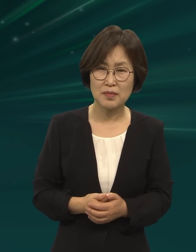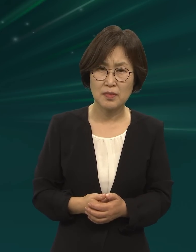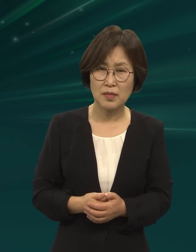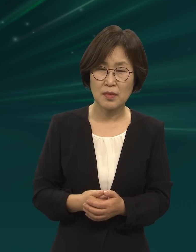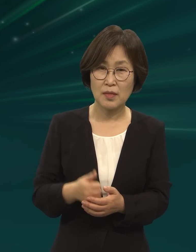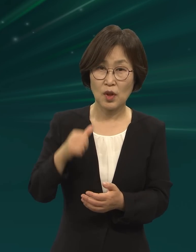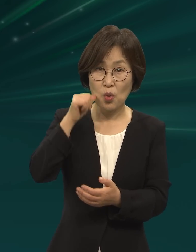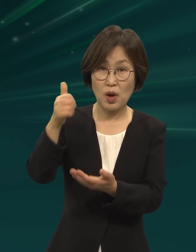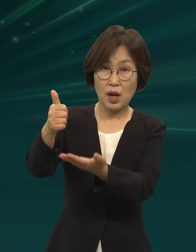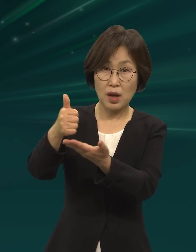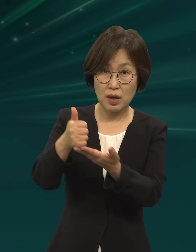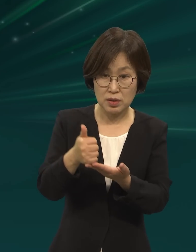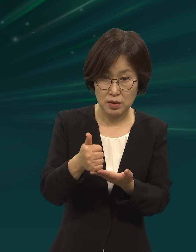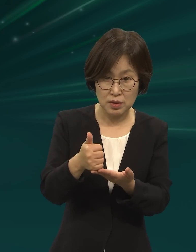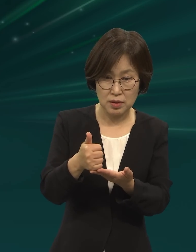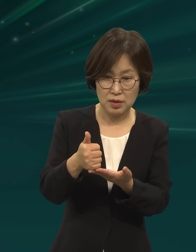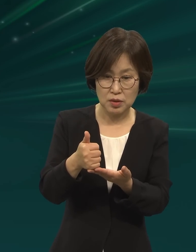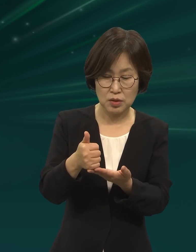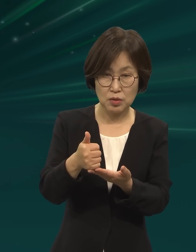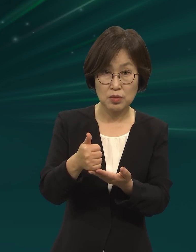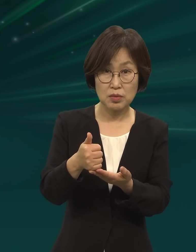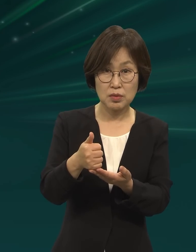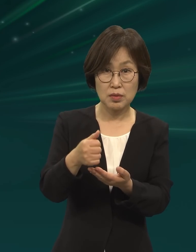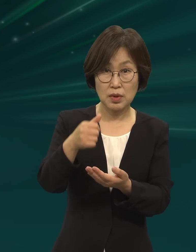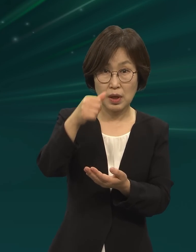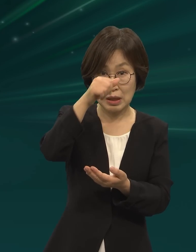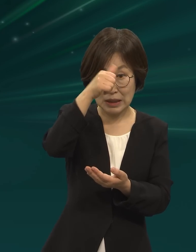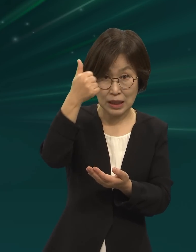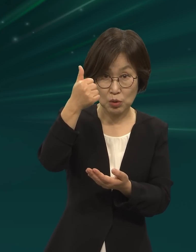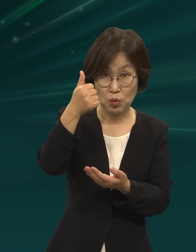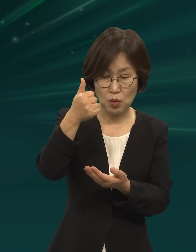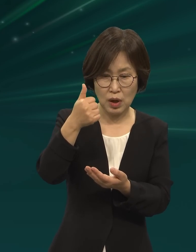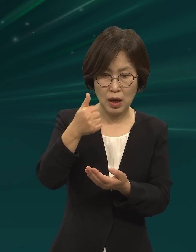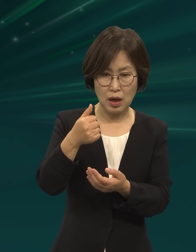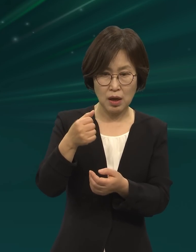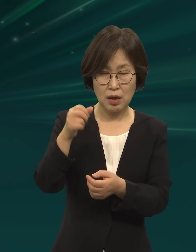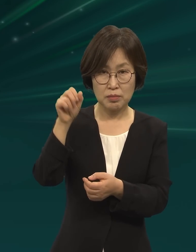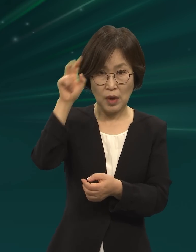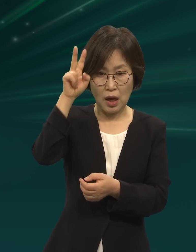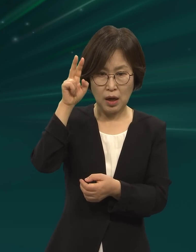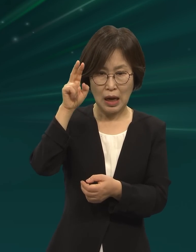오는데 sit down. 그래서 그 사람 앉았어요.